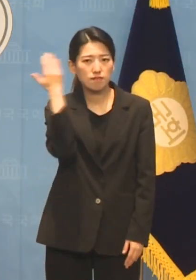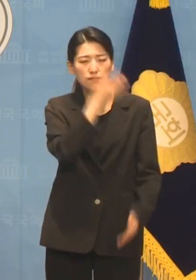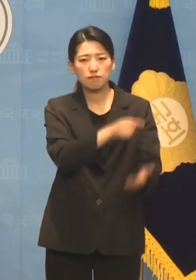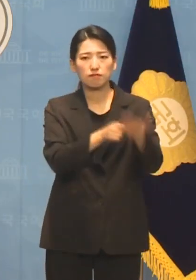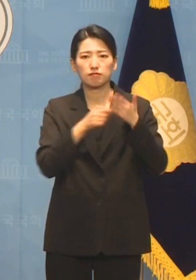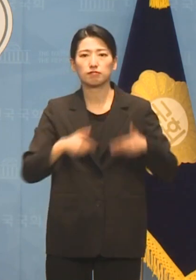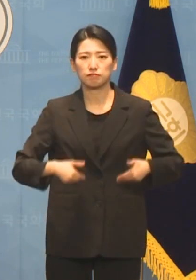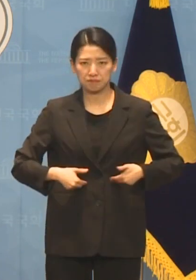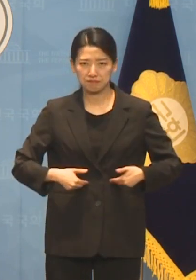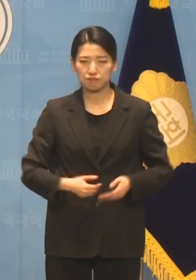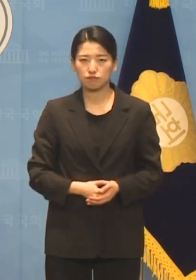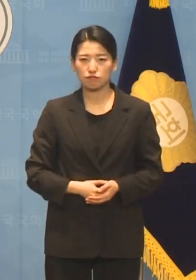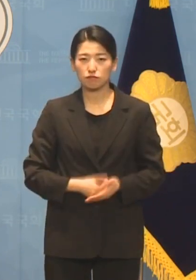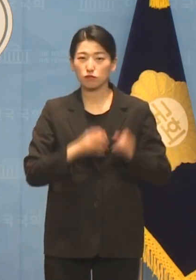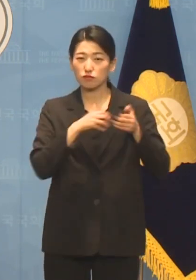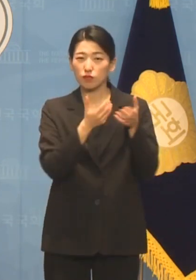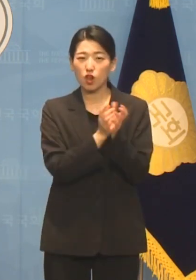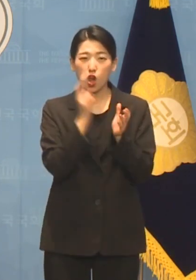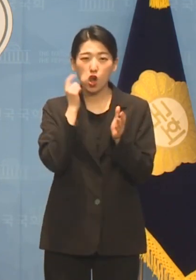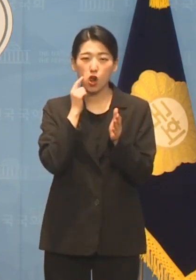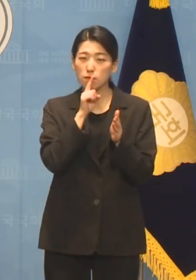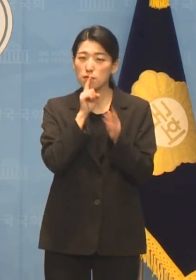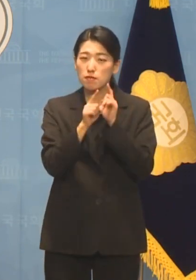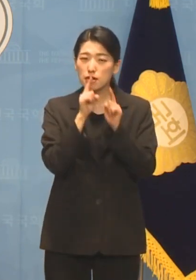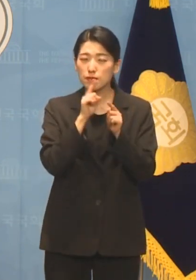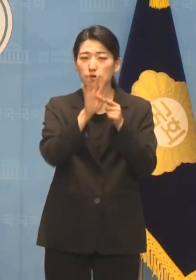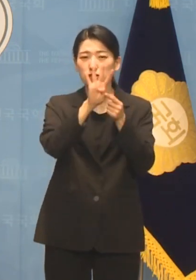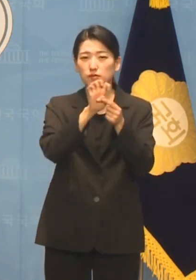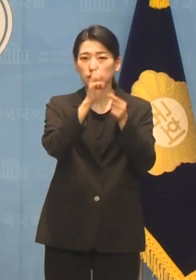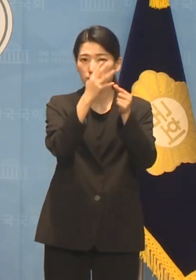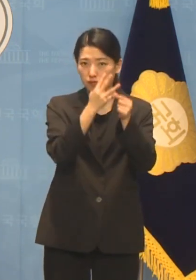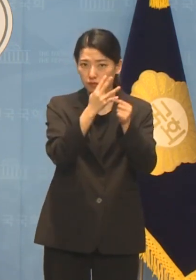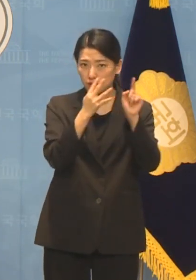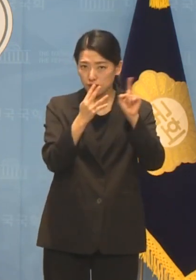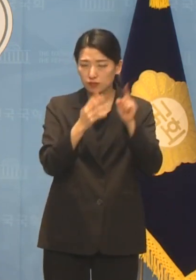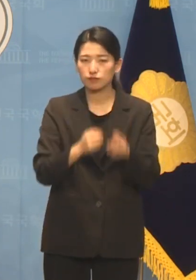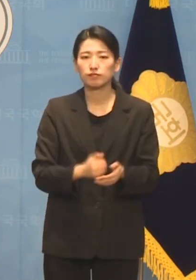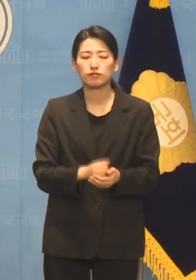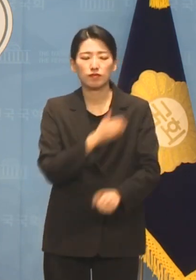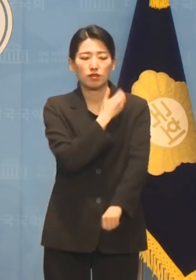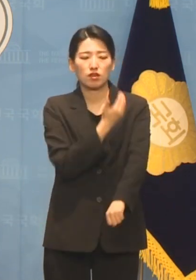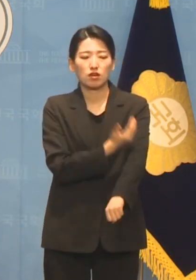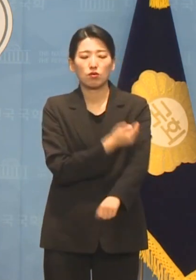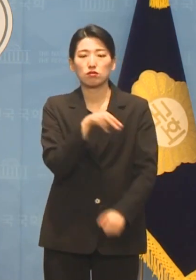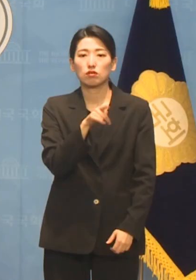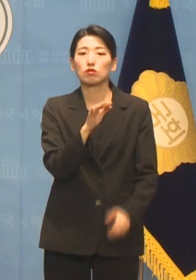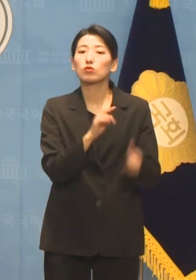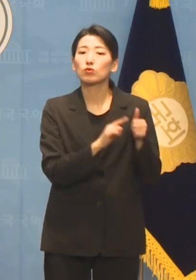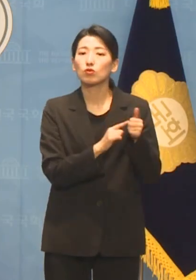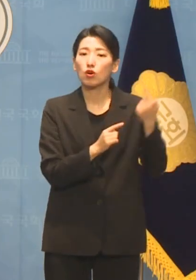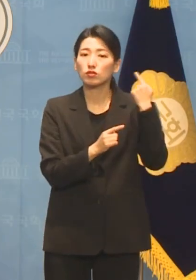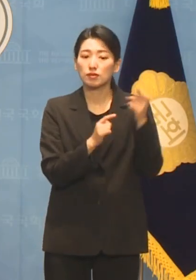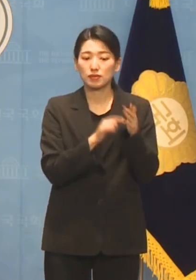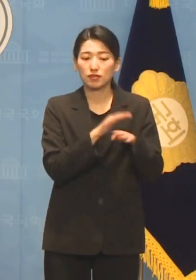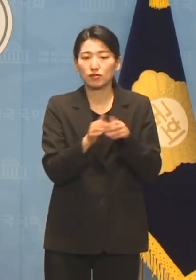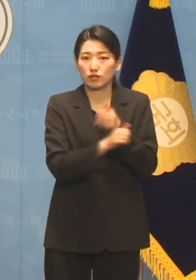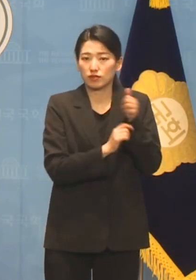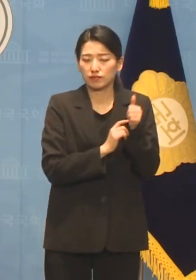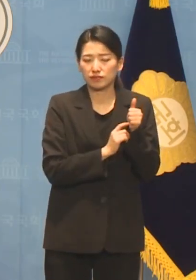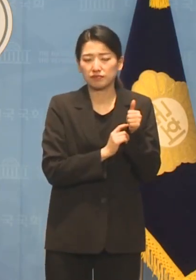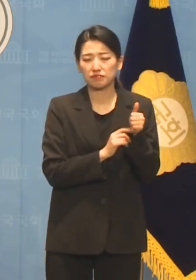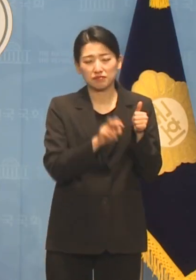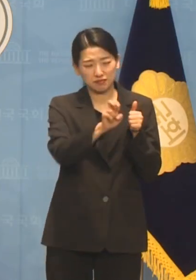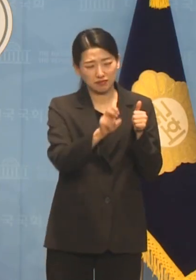다음으로 34번째입니다. 권성동 원내대표가 어저께 비상대책위원회에서 명태균 씨는 이제